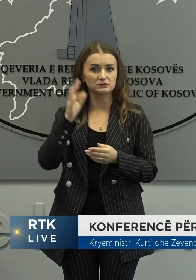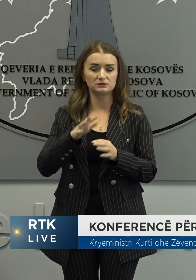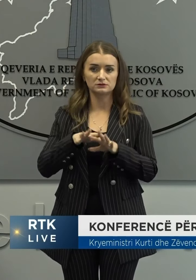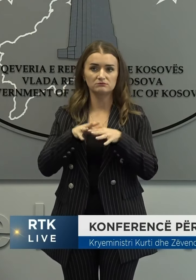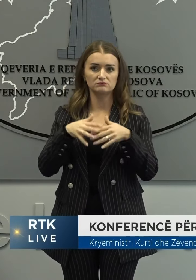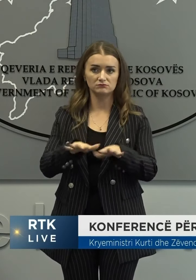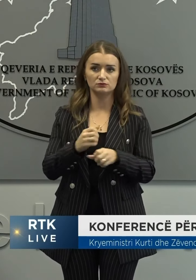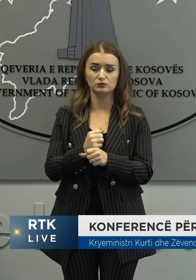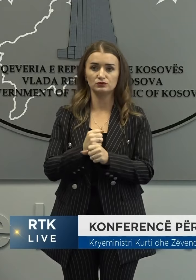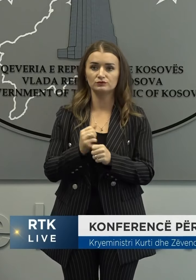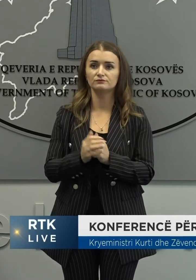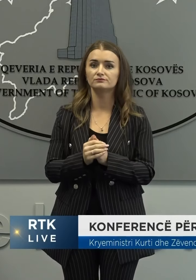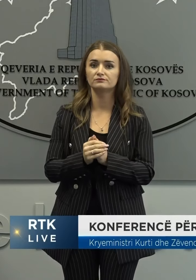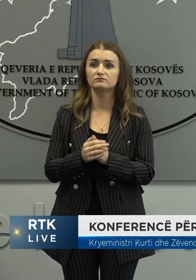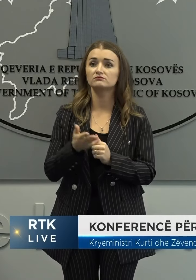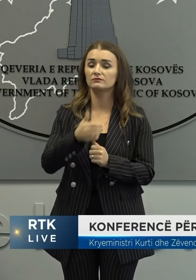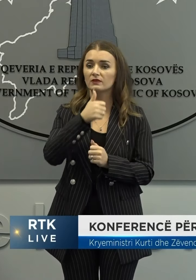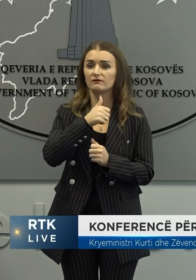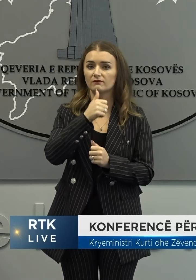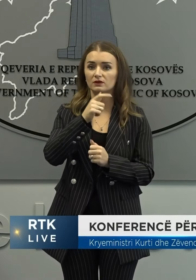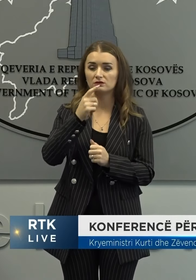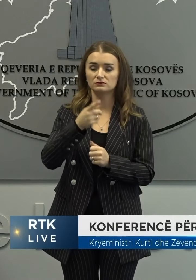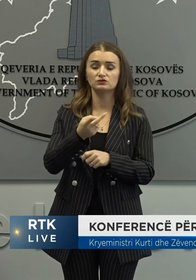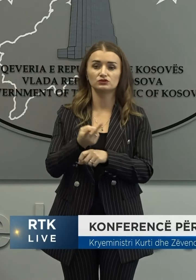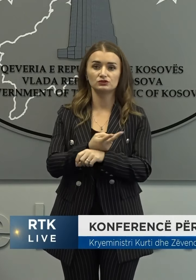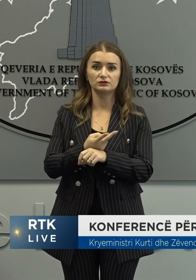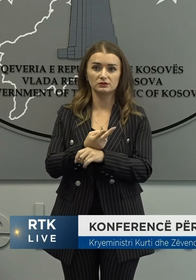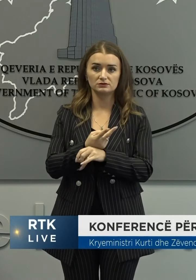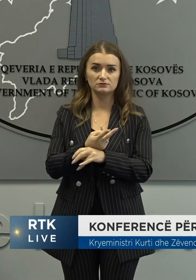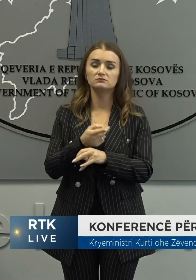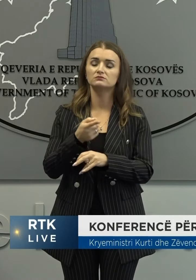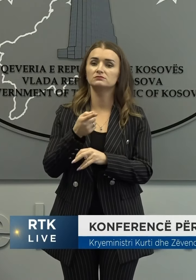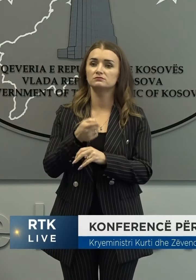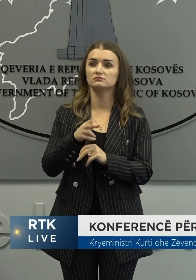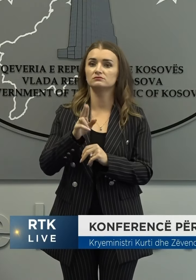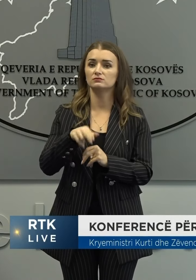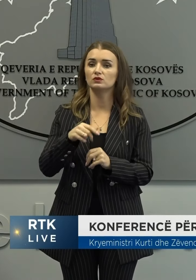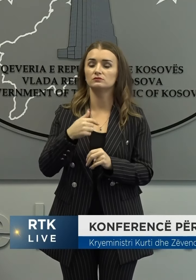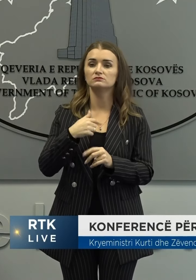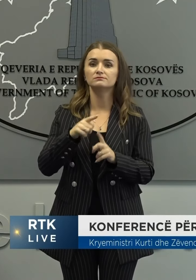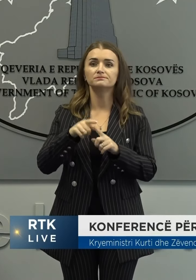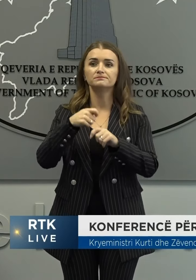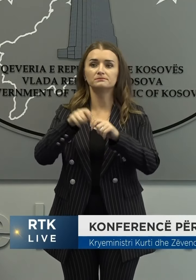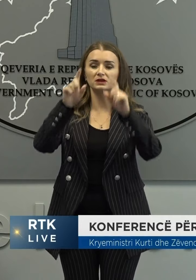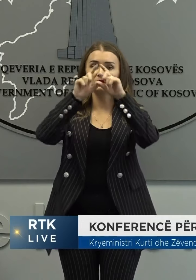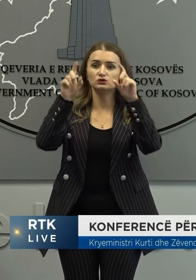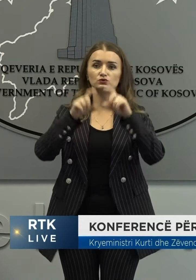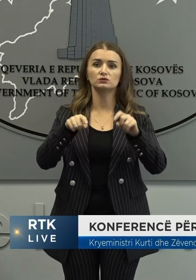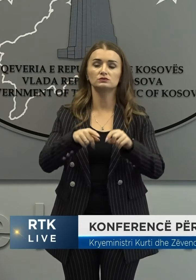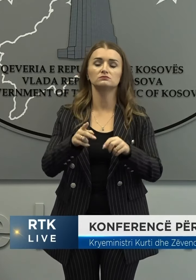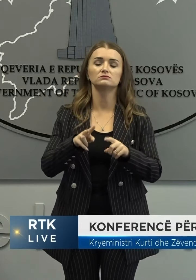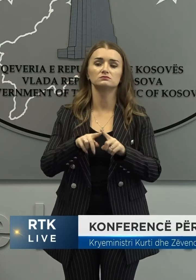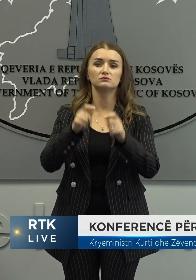Tek financat publike kemi plotësim në kornizës ligjore dhe institucionale për prokurim publik